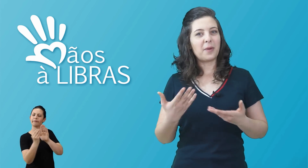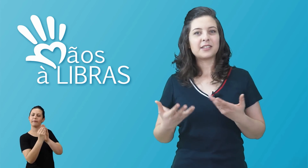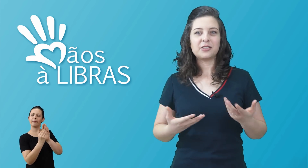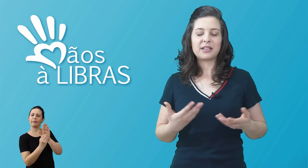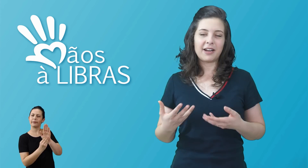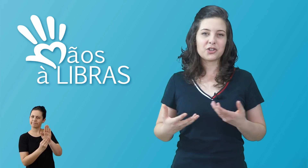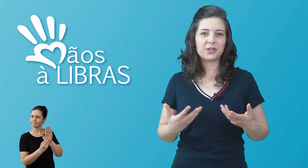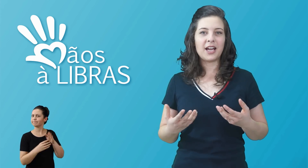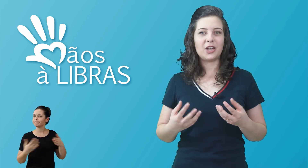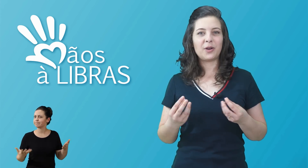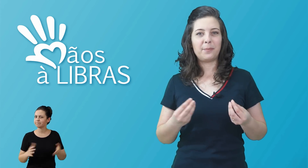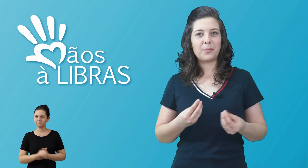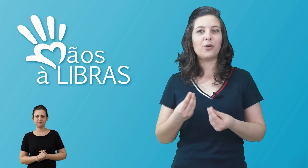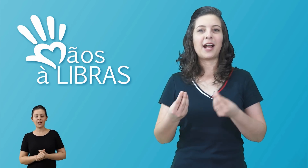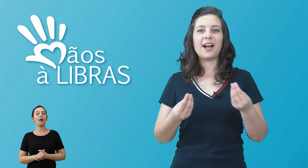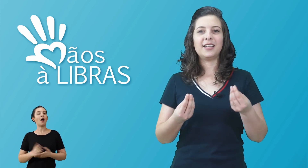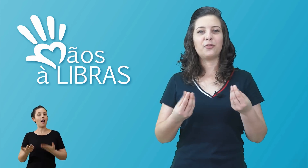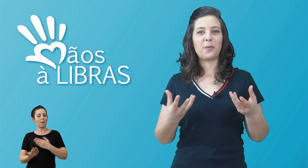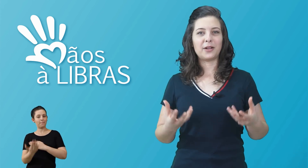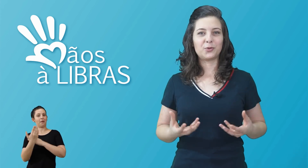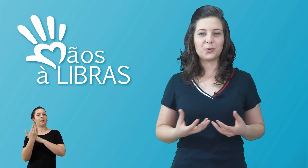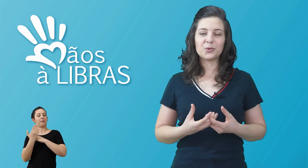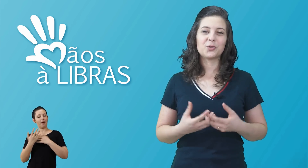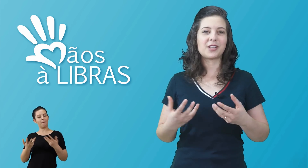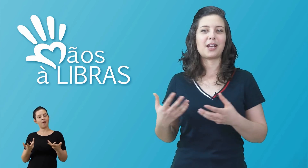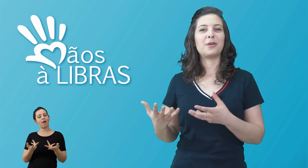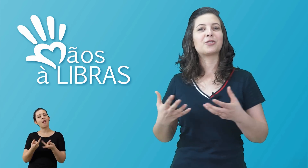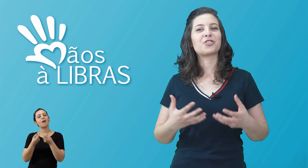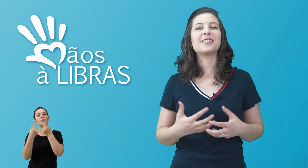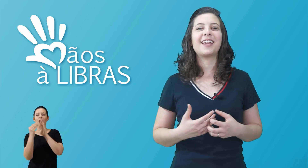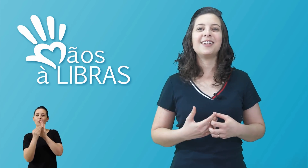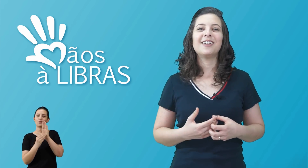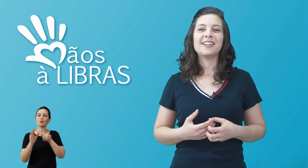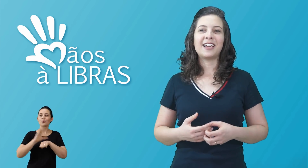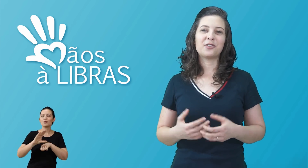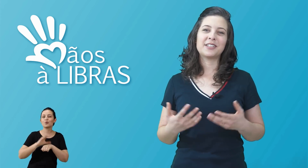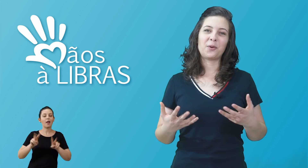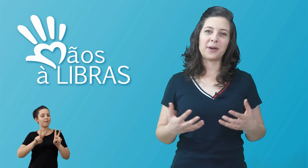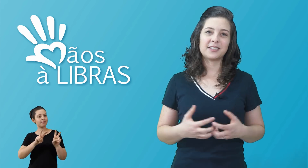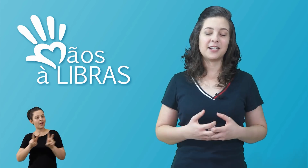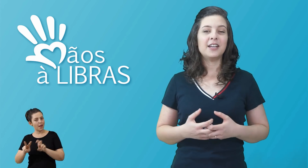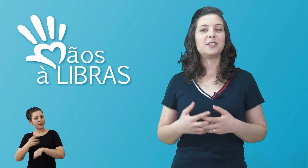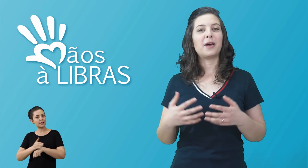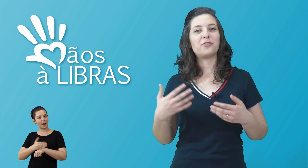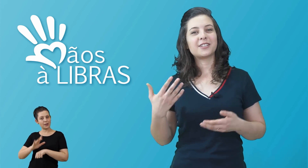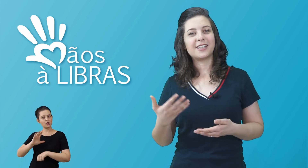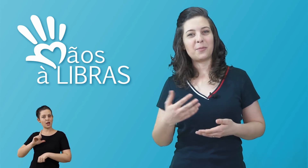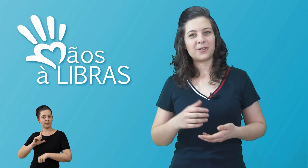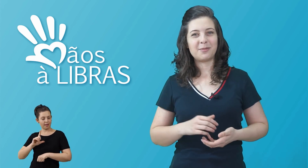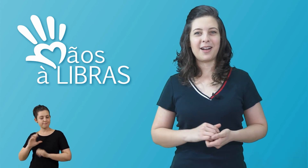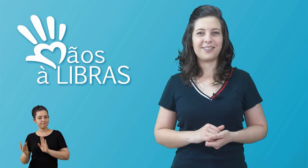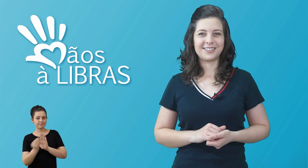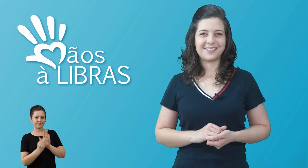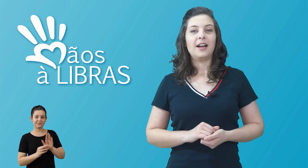É com base nisso que vai ajudar eu a aprimorar aí o formato do curso, do treinamento que eu já tenho, tá? Então vai ser um prazer. Espero você